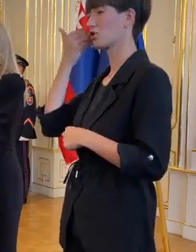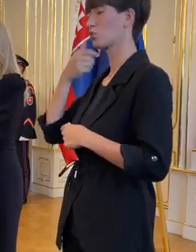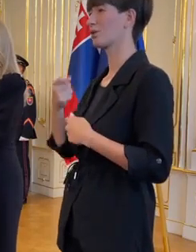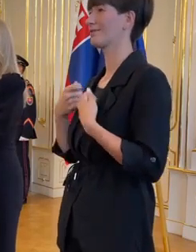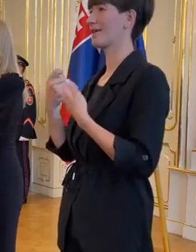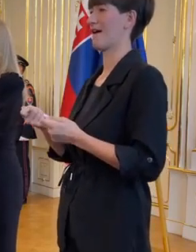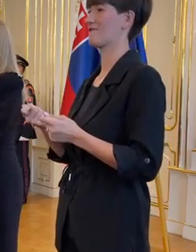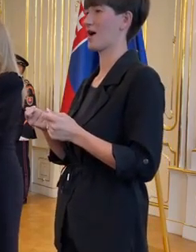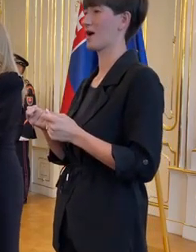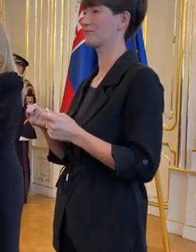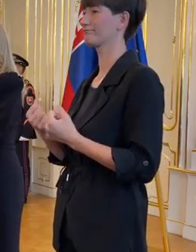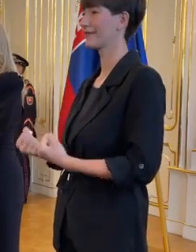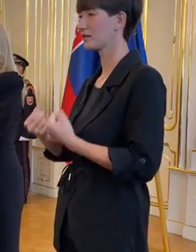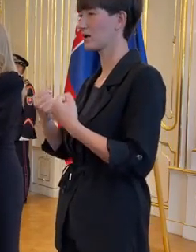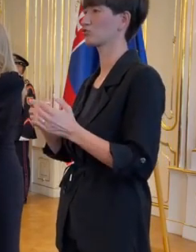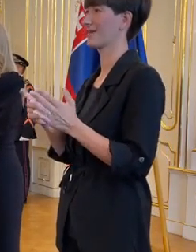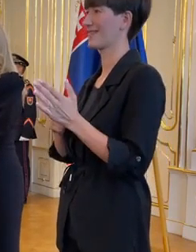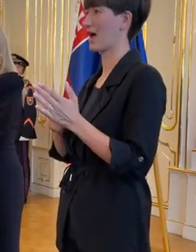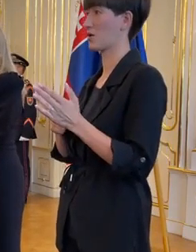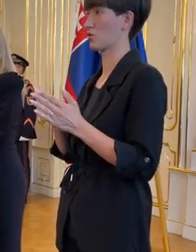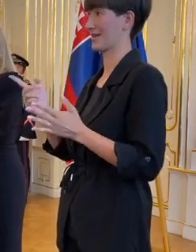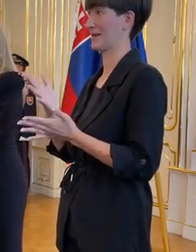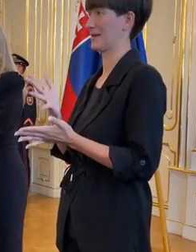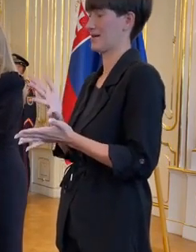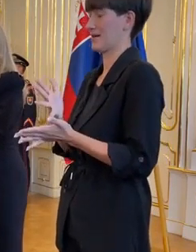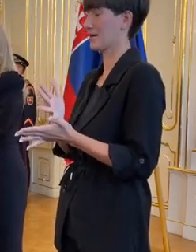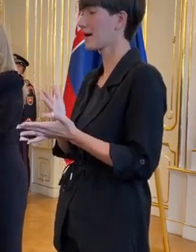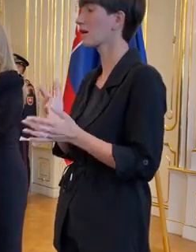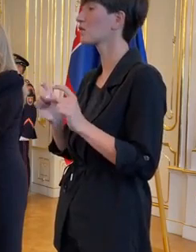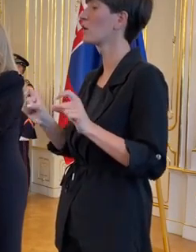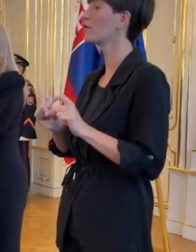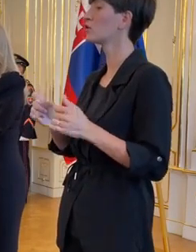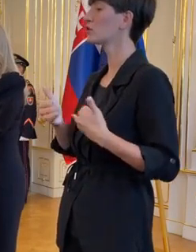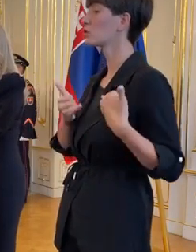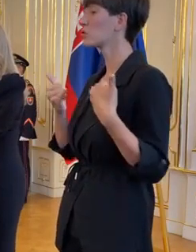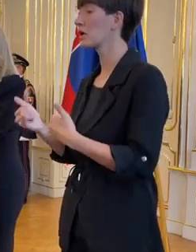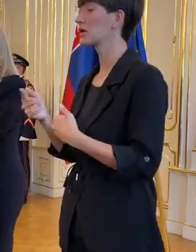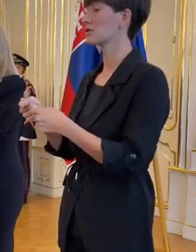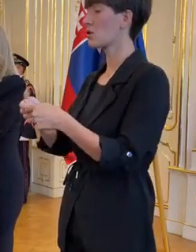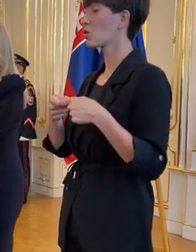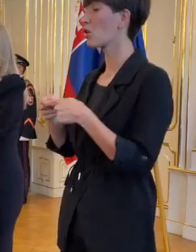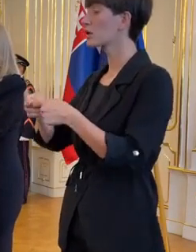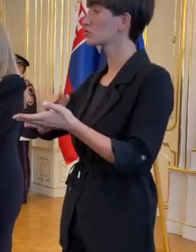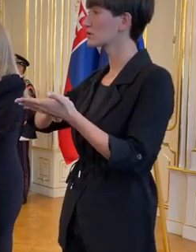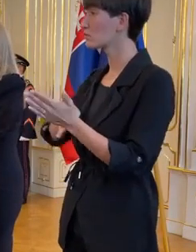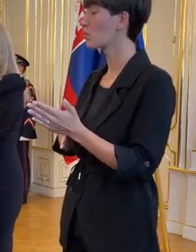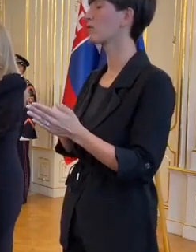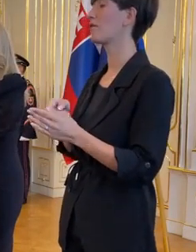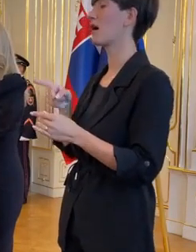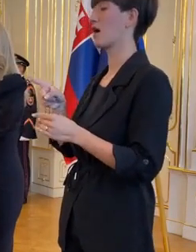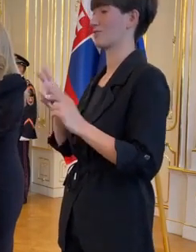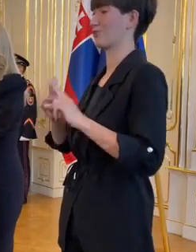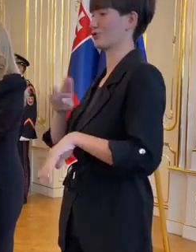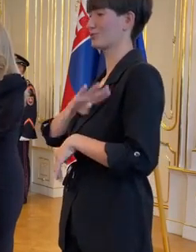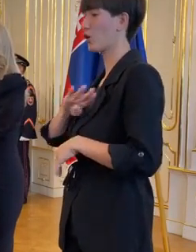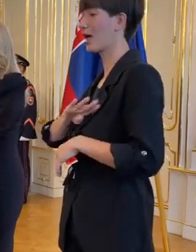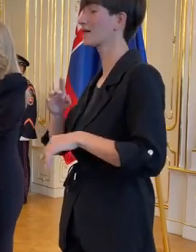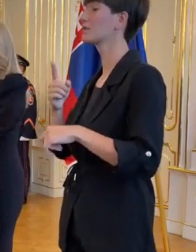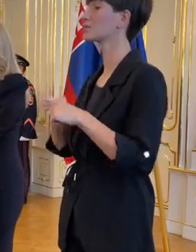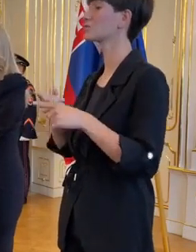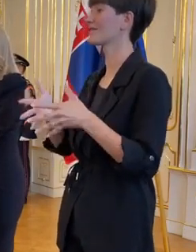samozrejme kladené na vás, pán premiér, pretože pokiaľ ste sa doteraz mohli opierať o koaličnú zmluvu a väčšinovú podporu v